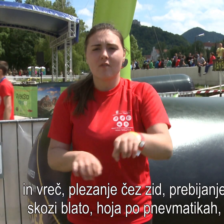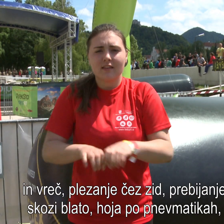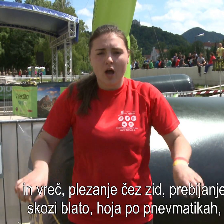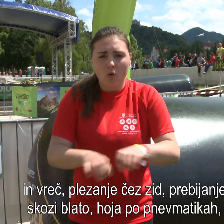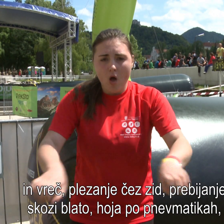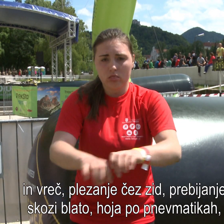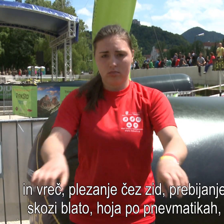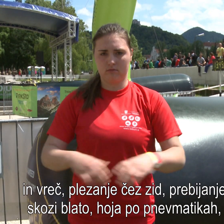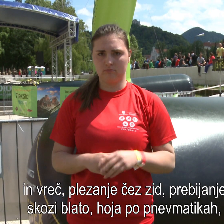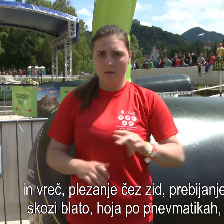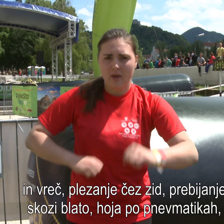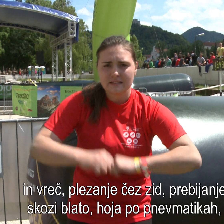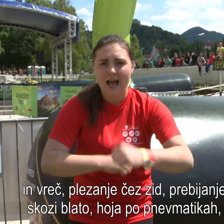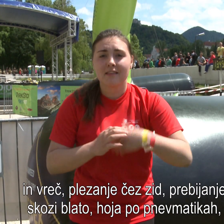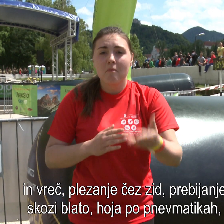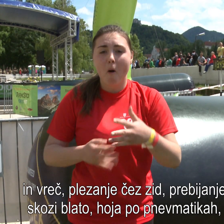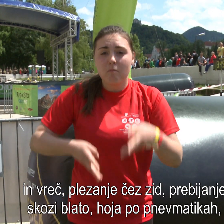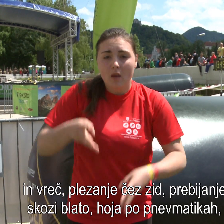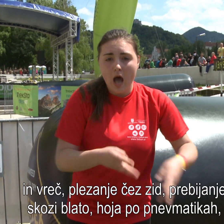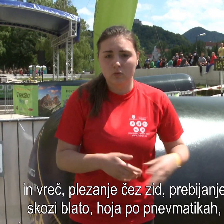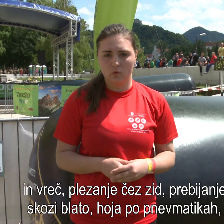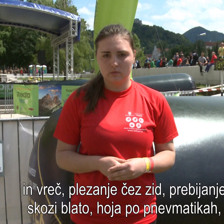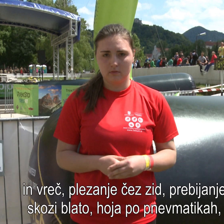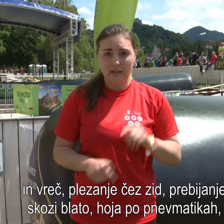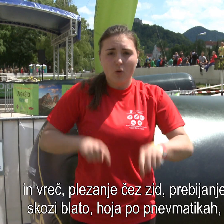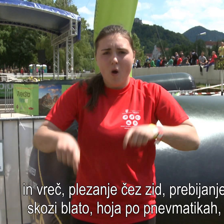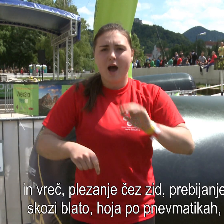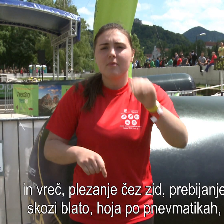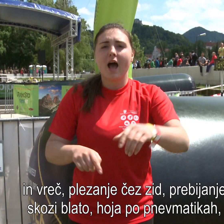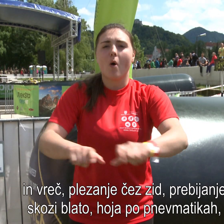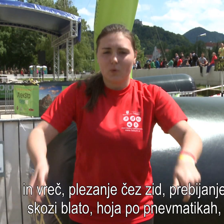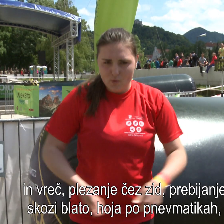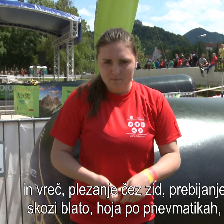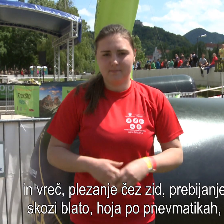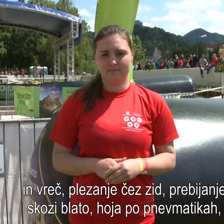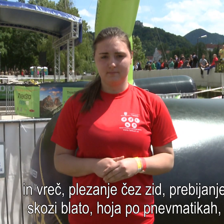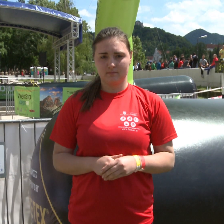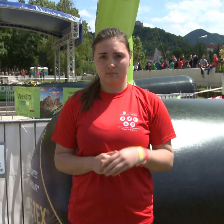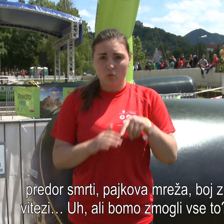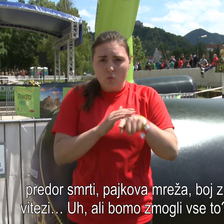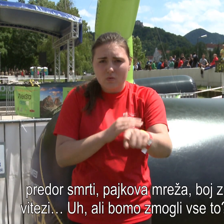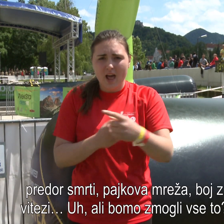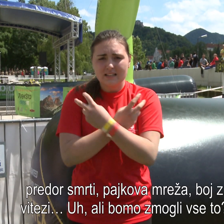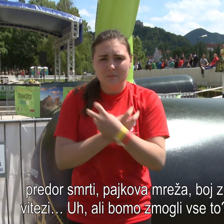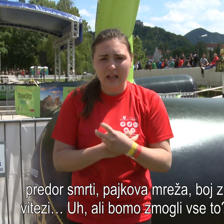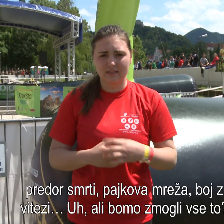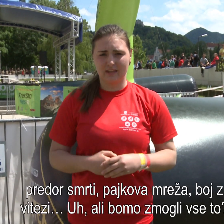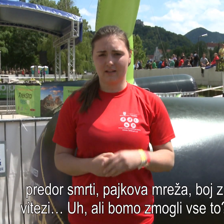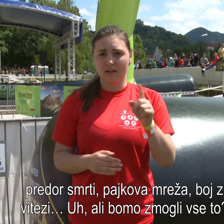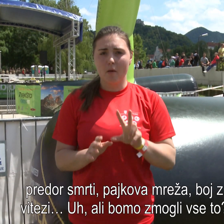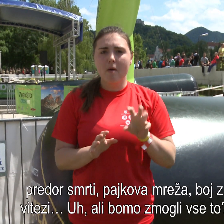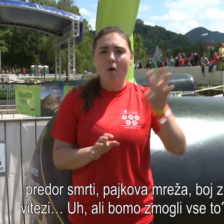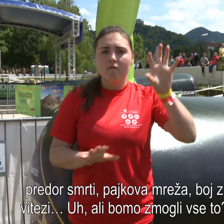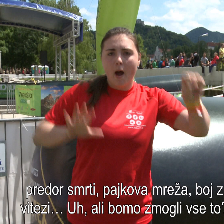vse udeležence ovire, upamo, da se sami najdete v čim večjih kadrih. Vse stvari bodo pa objavljene na naši spletni